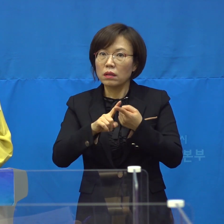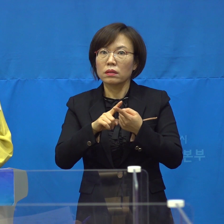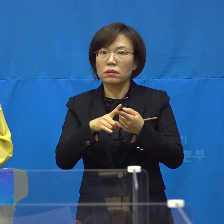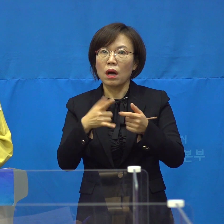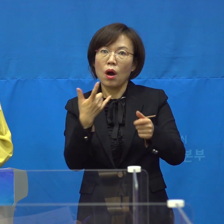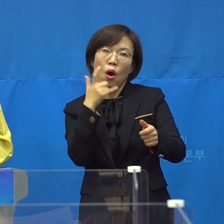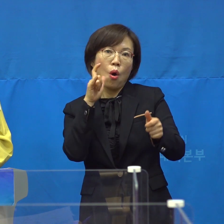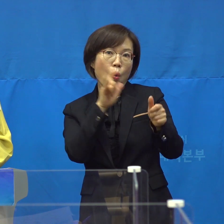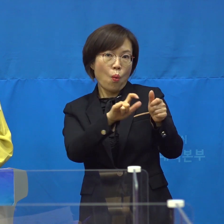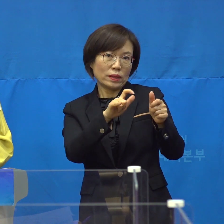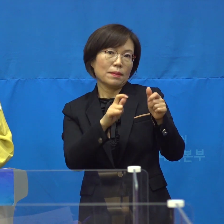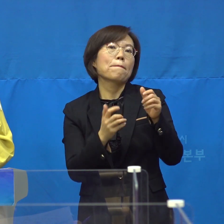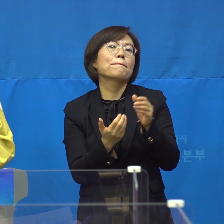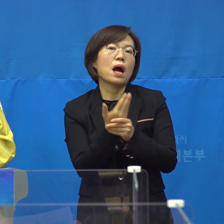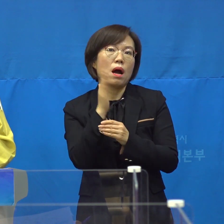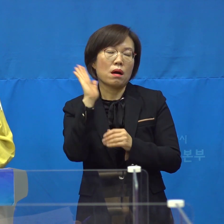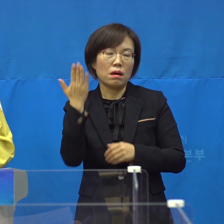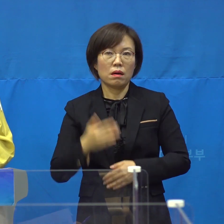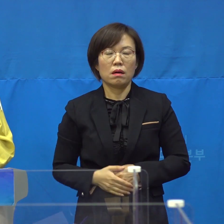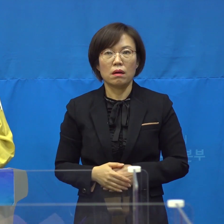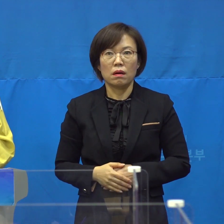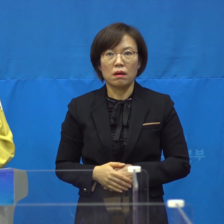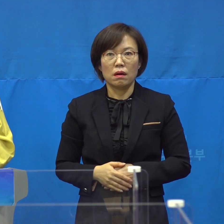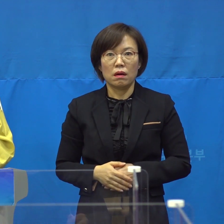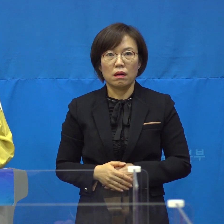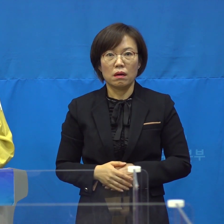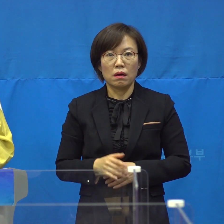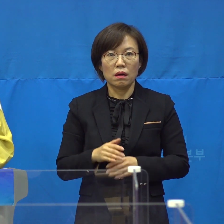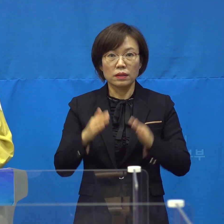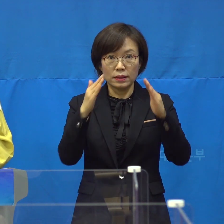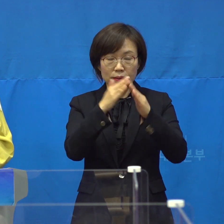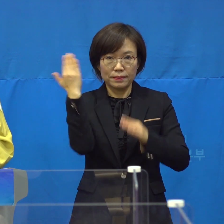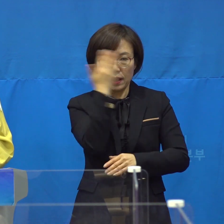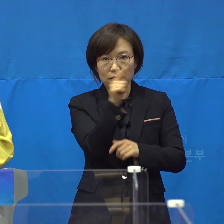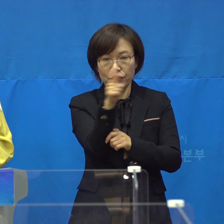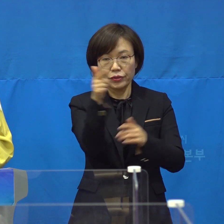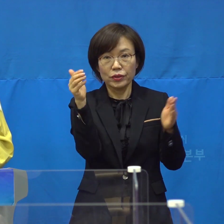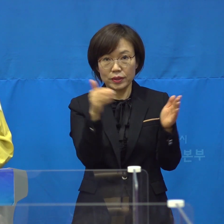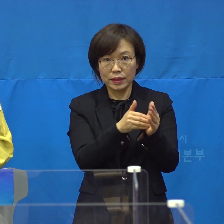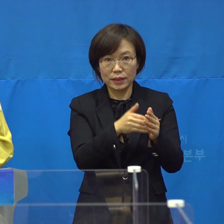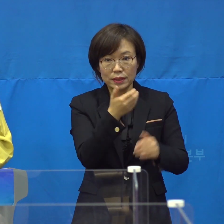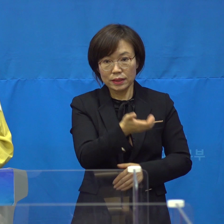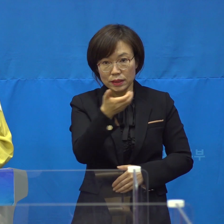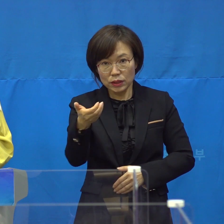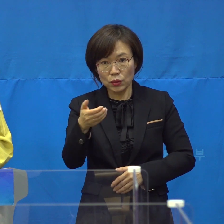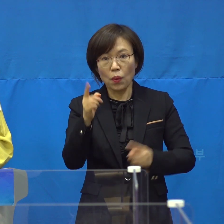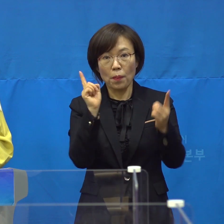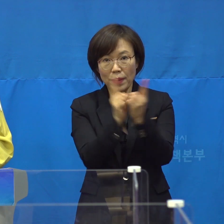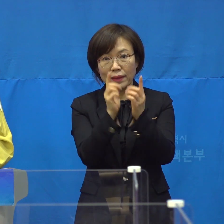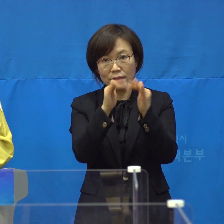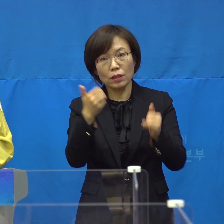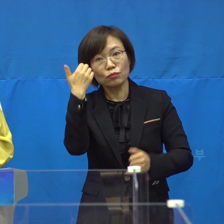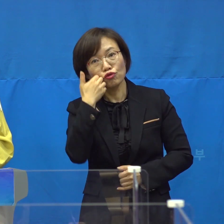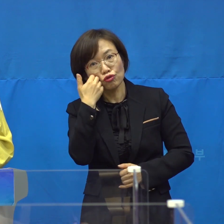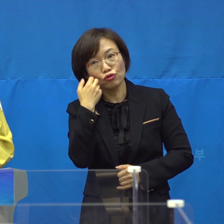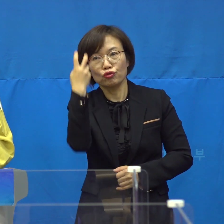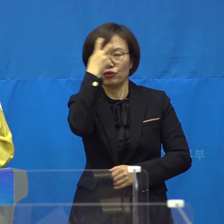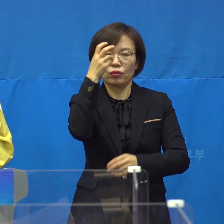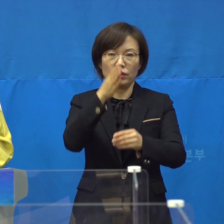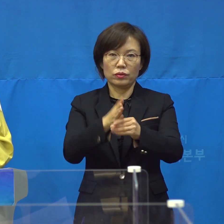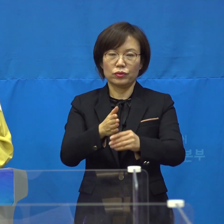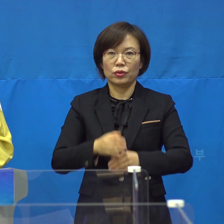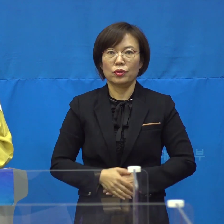양성 판정을 받은 경우가 되겠습니다. 거주지 소독을 완료하고 이동 경로와 추가 접촉자를 조사 중에